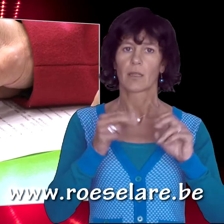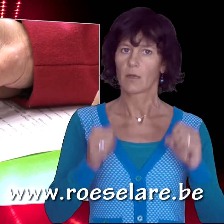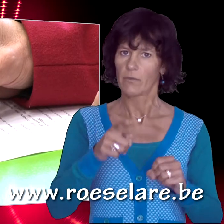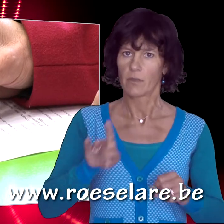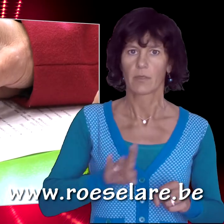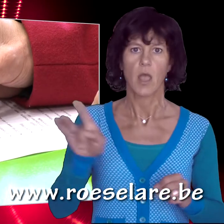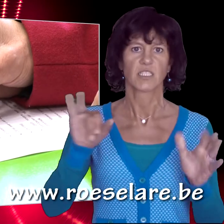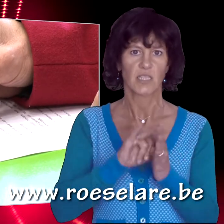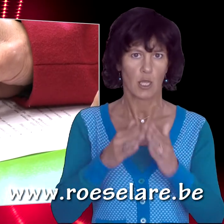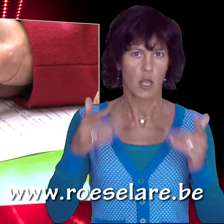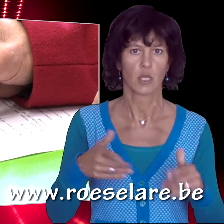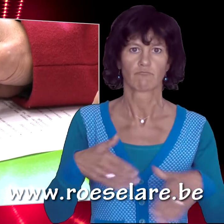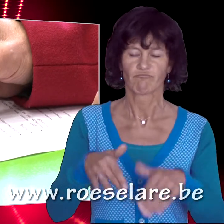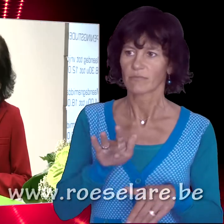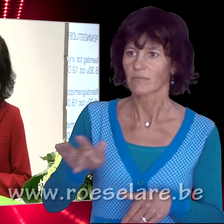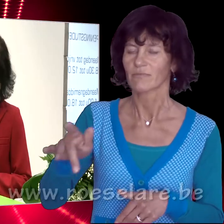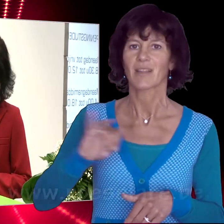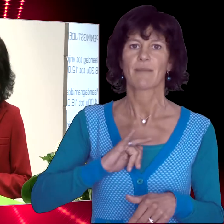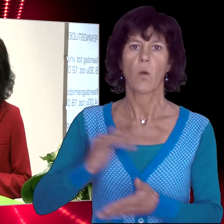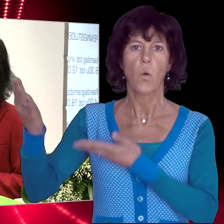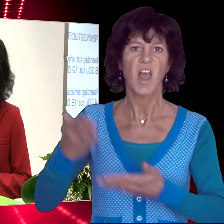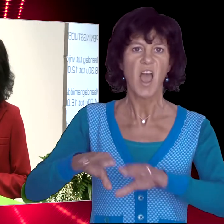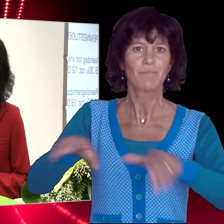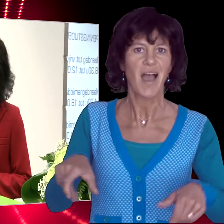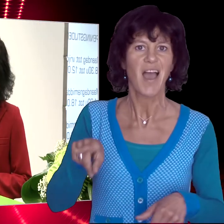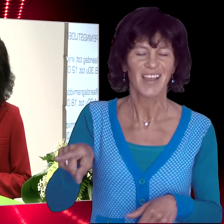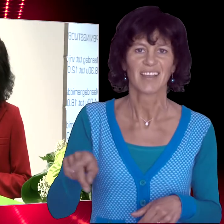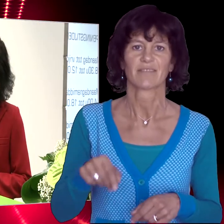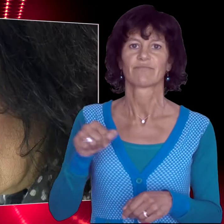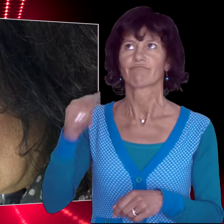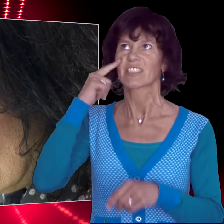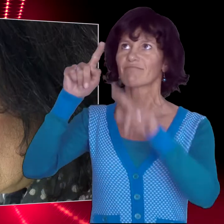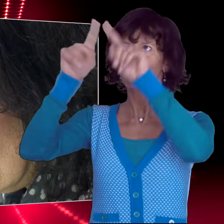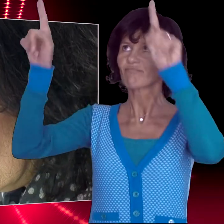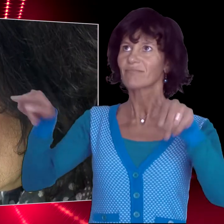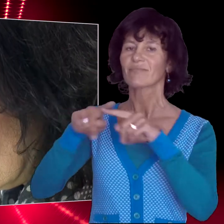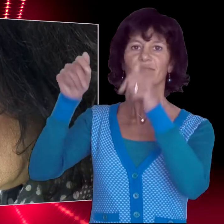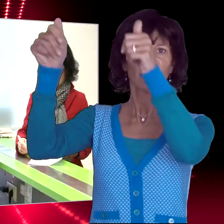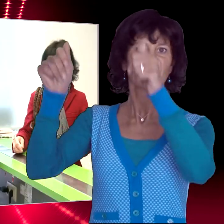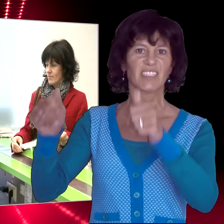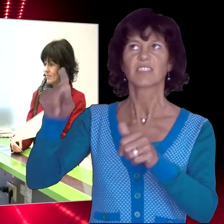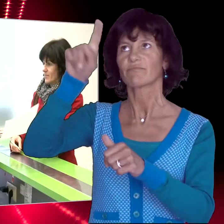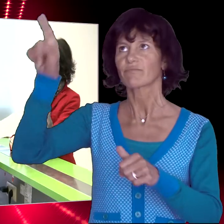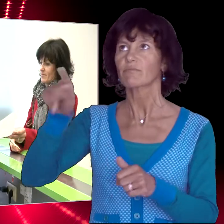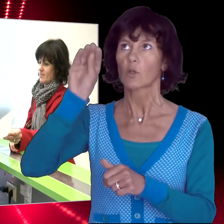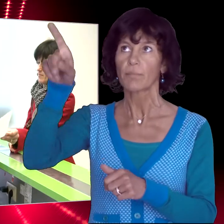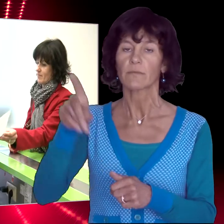Zij begeleiden jou, volgen je aanvraag op en houden je verder op de hoogte.